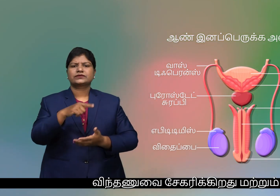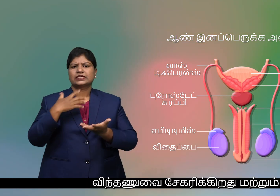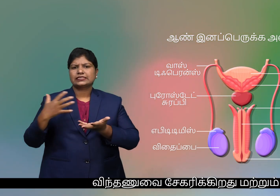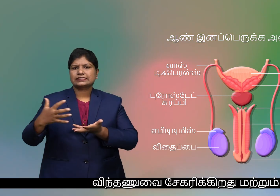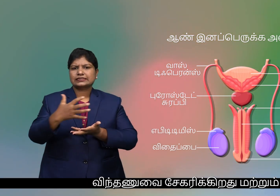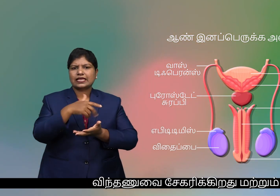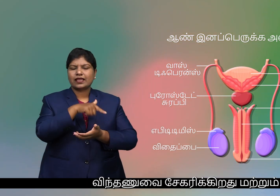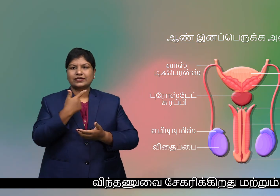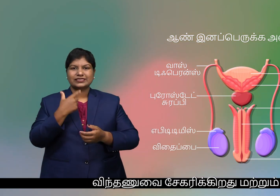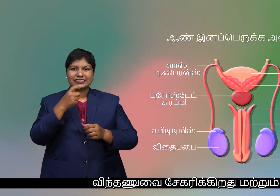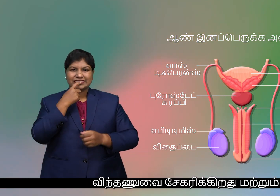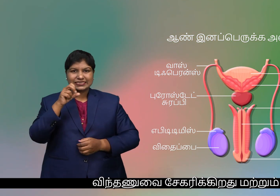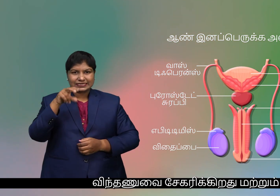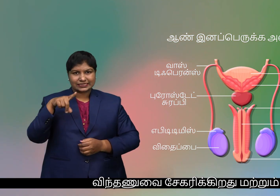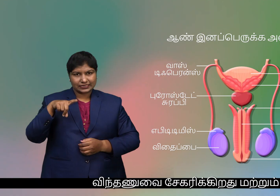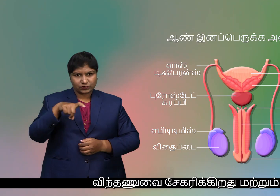விந்தணுவை சேகரித்து மற்றும்